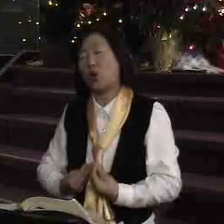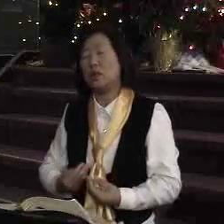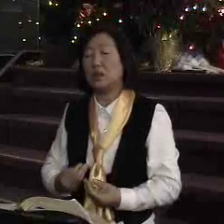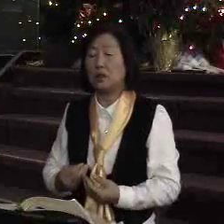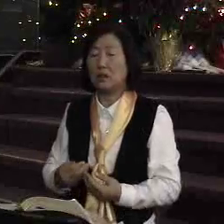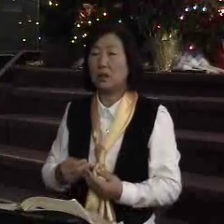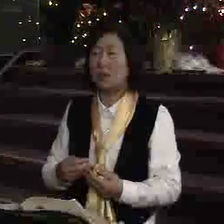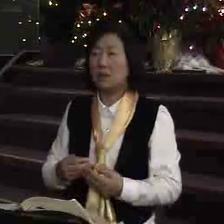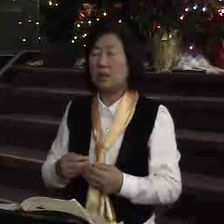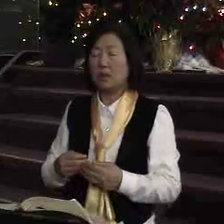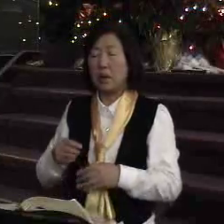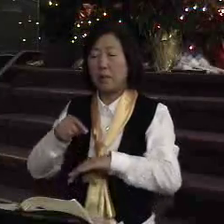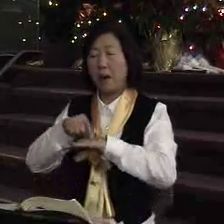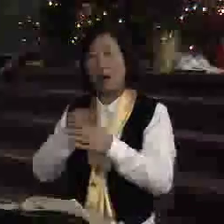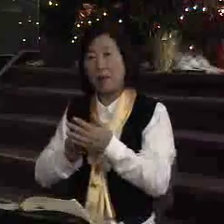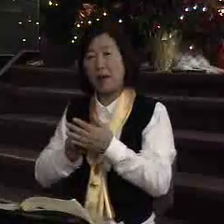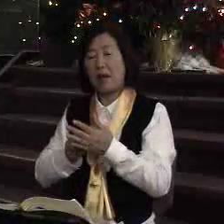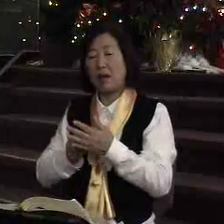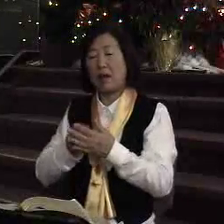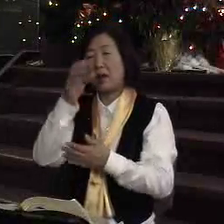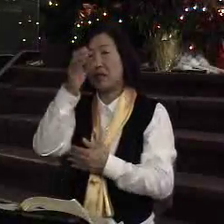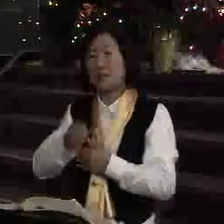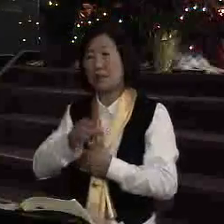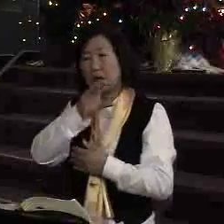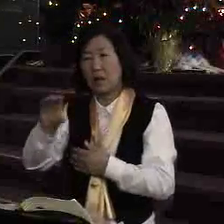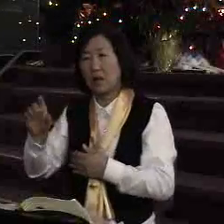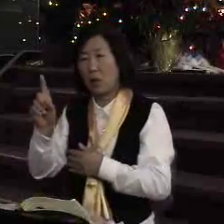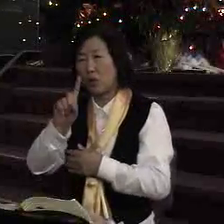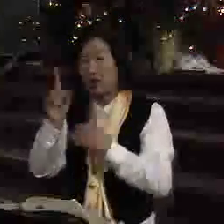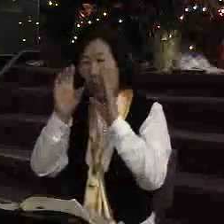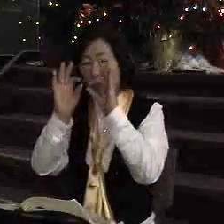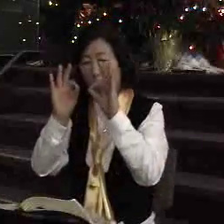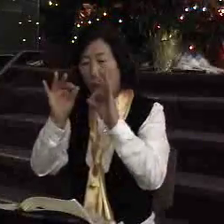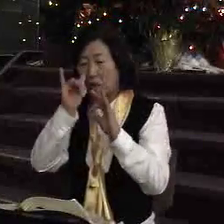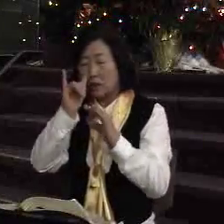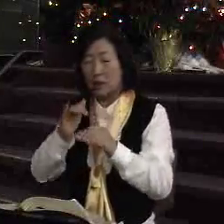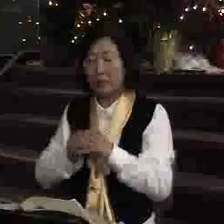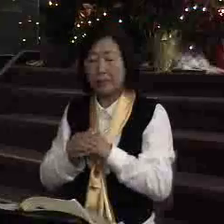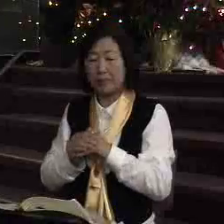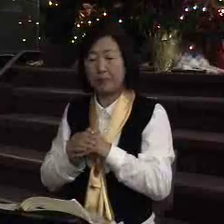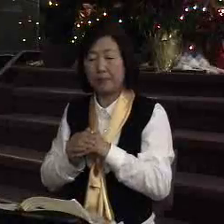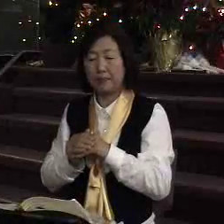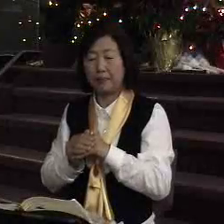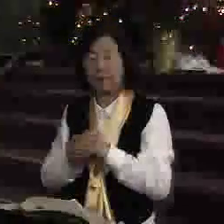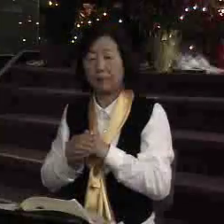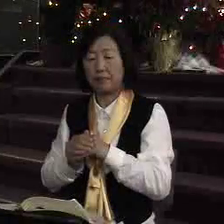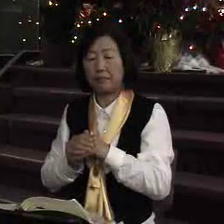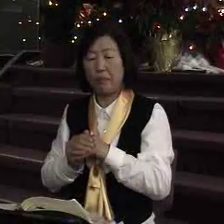여러분들 마음에는 십자가가 어떻게 보이고 있습니까?